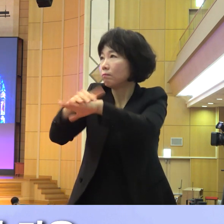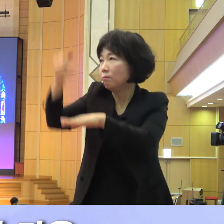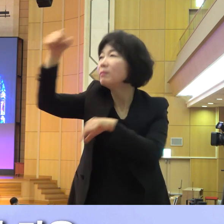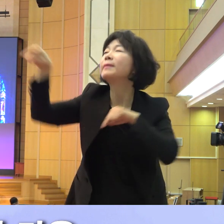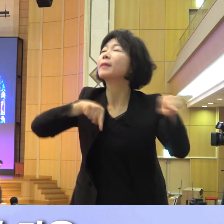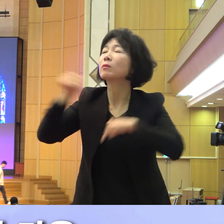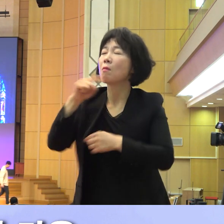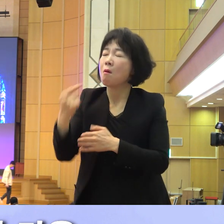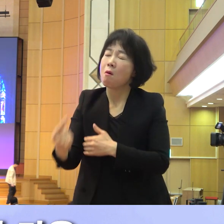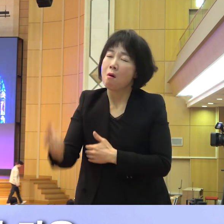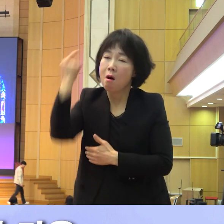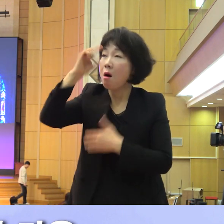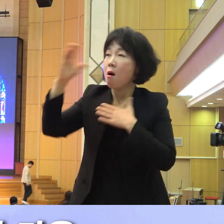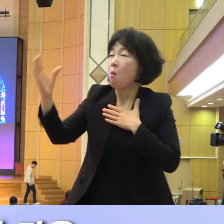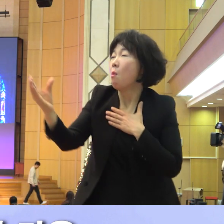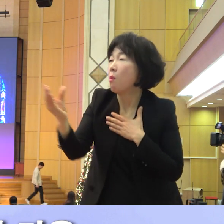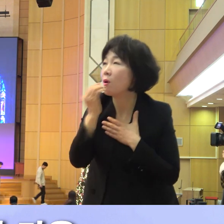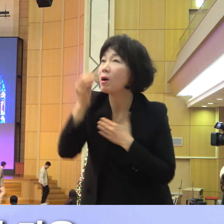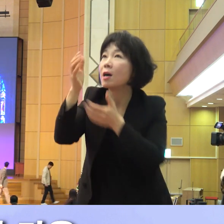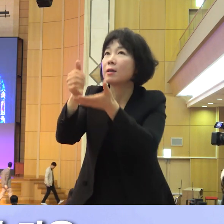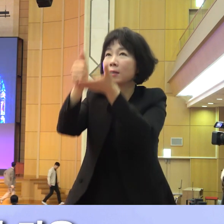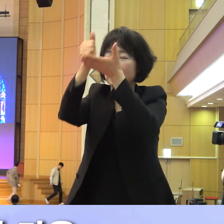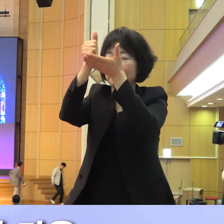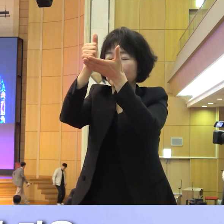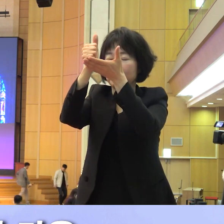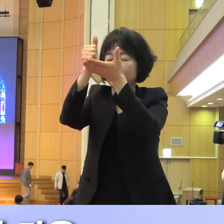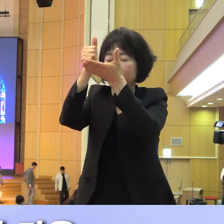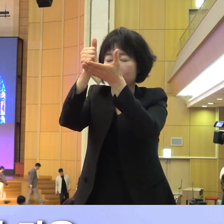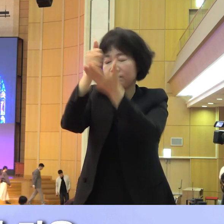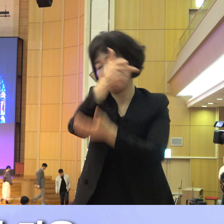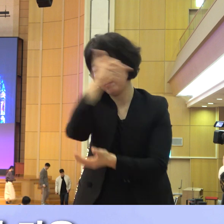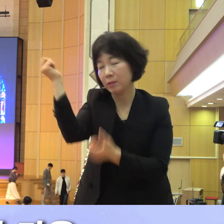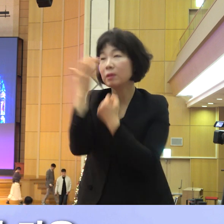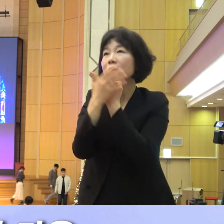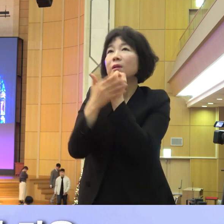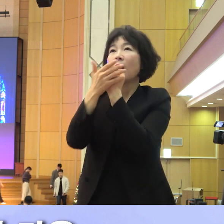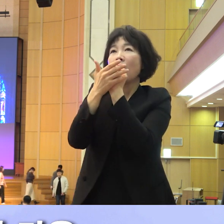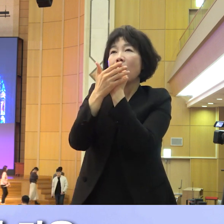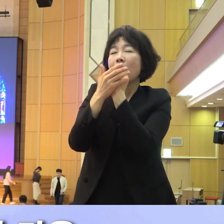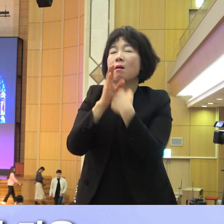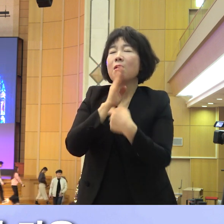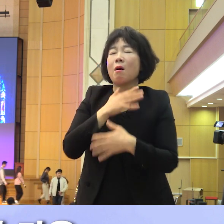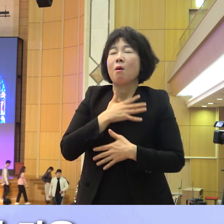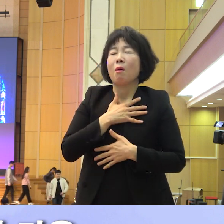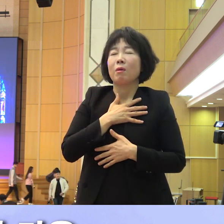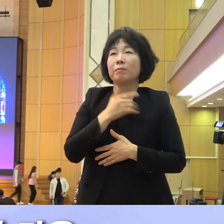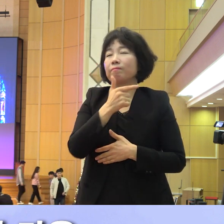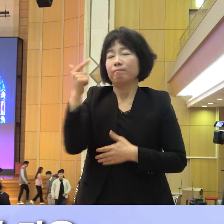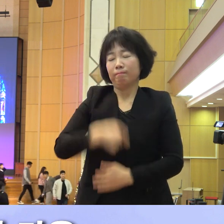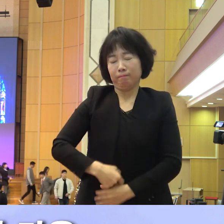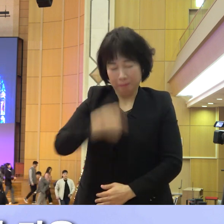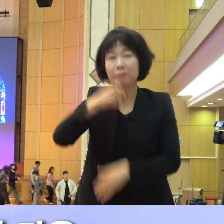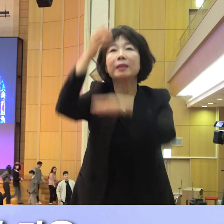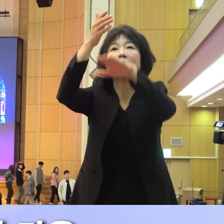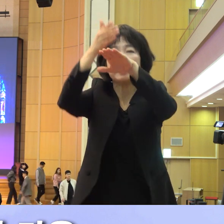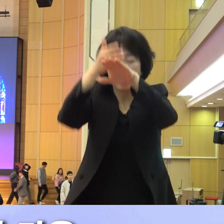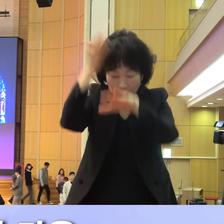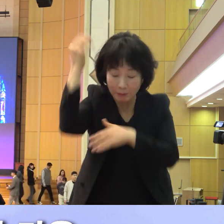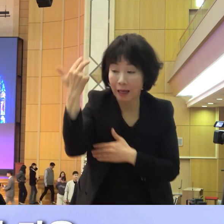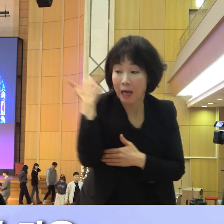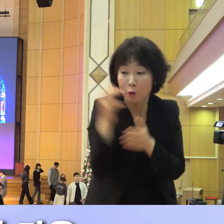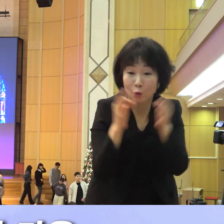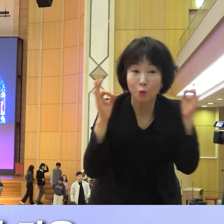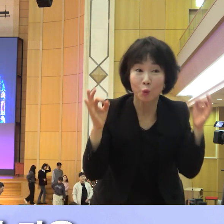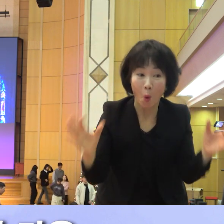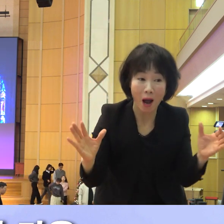주관하시는 존귀하고 거룩하신 하나님 아버지, 그 크신 은혜와 사랑을 진심으로 감사를 드리나이다. 한 주일